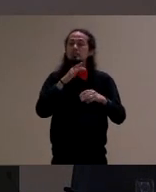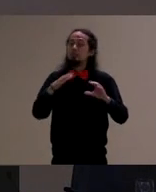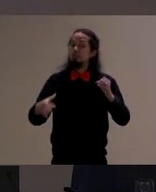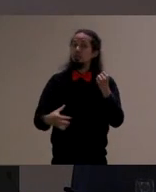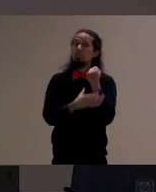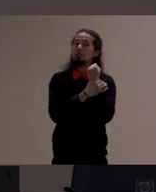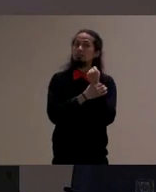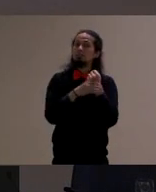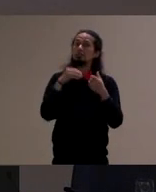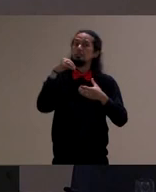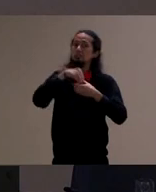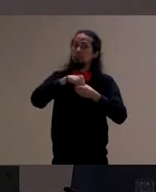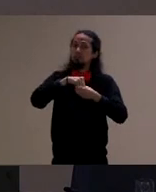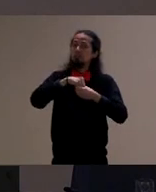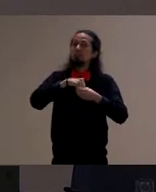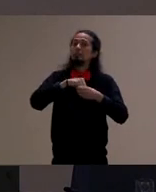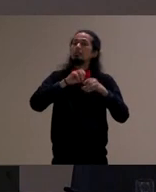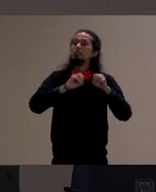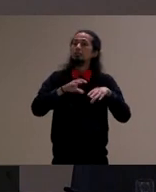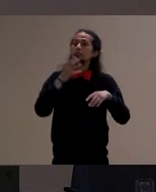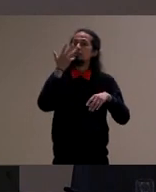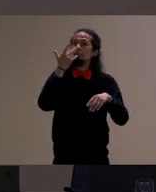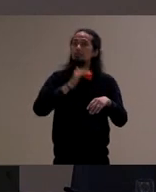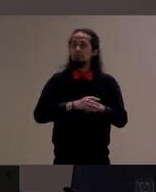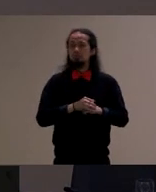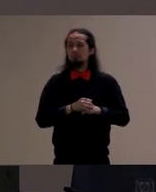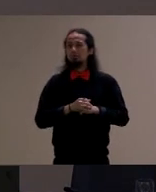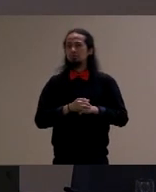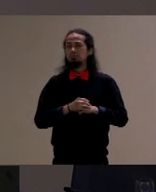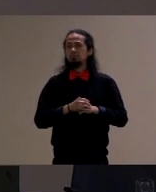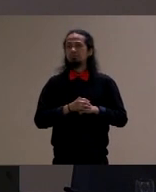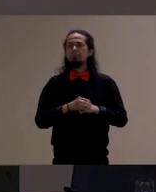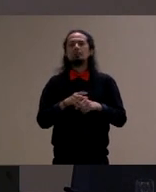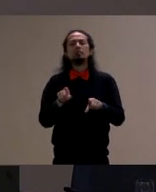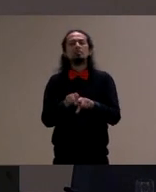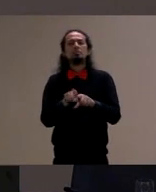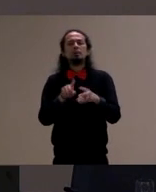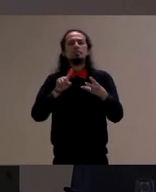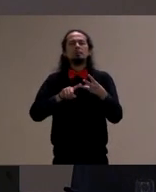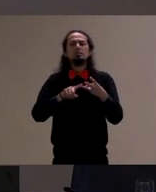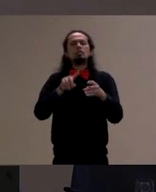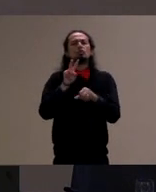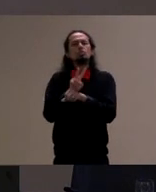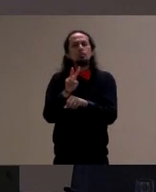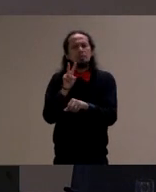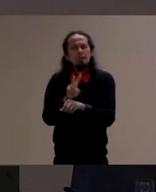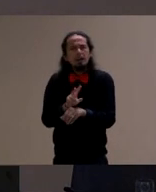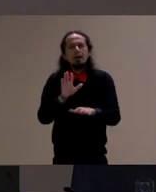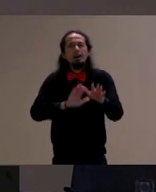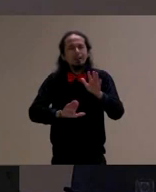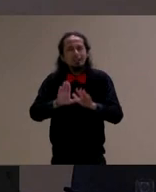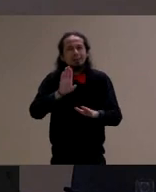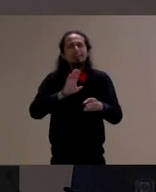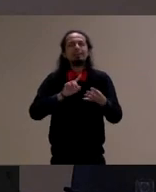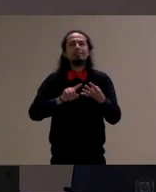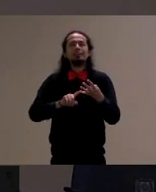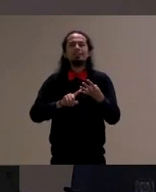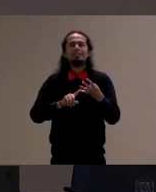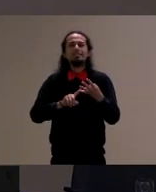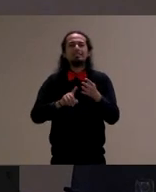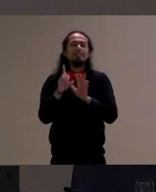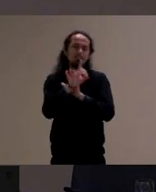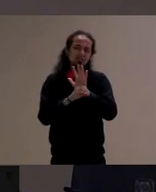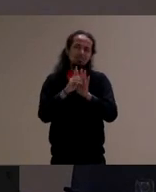o cuidar eo educar de forma indissociável garantido lá nas diretrizes né o eixo